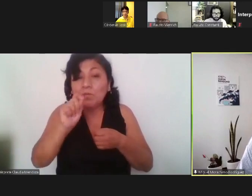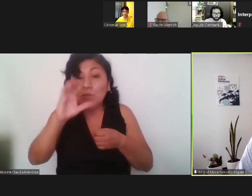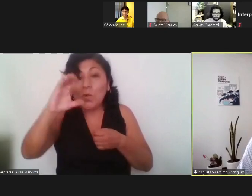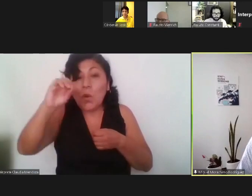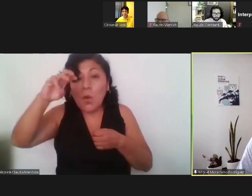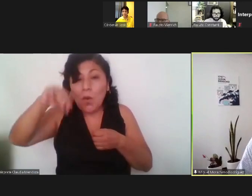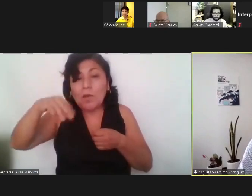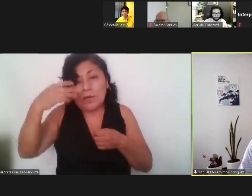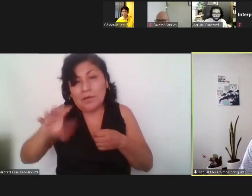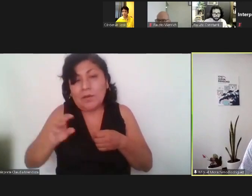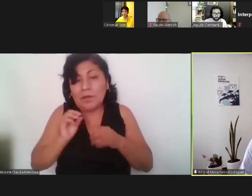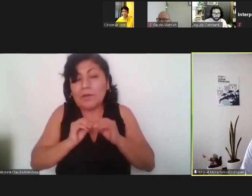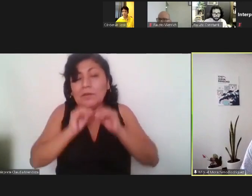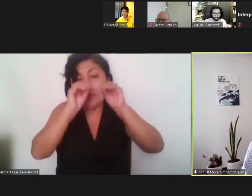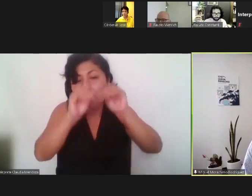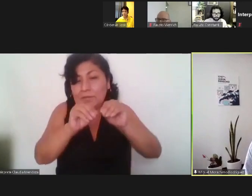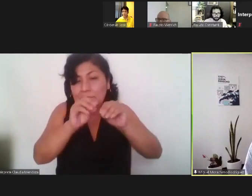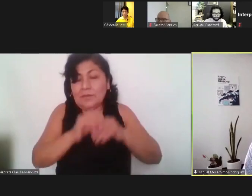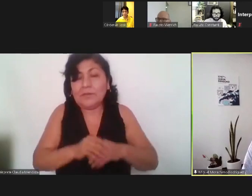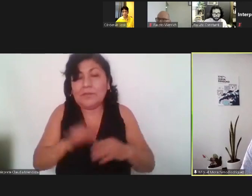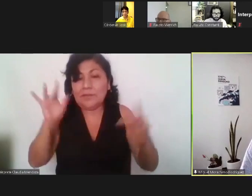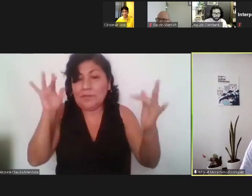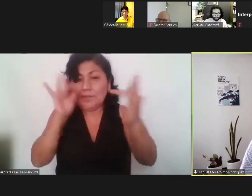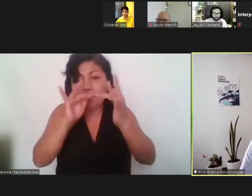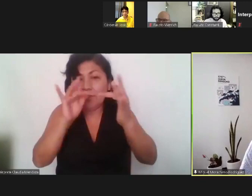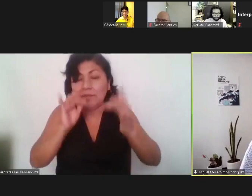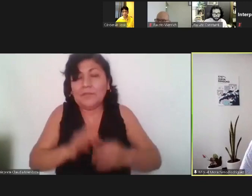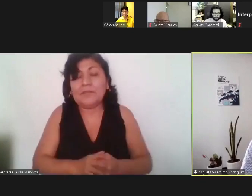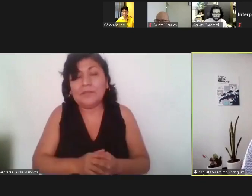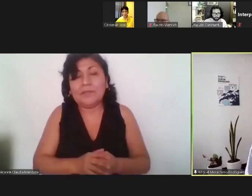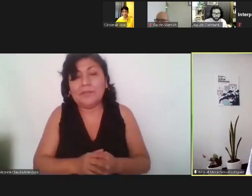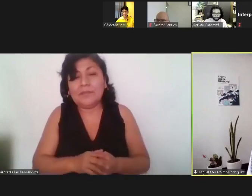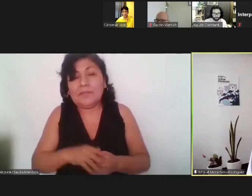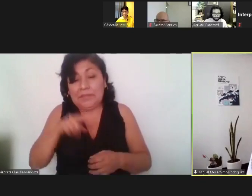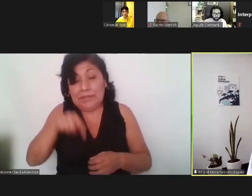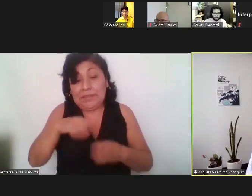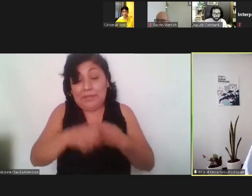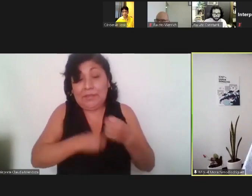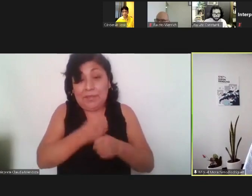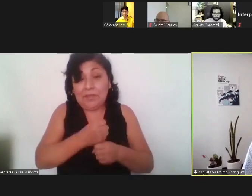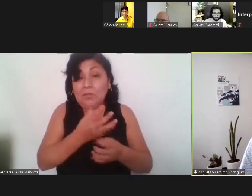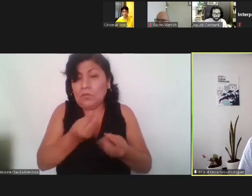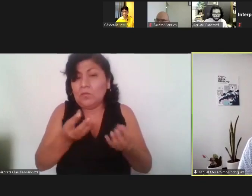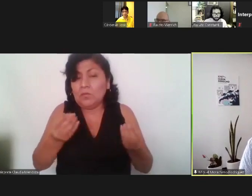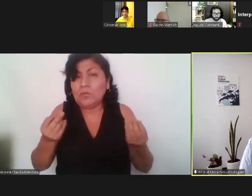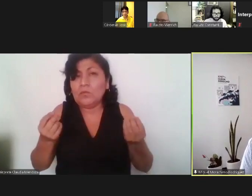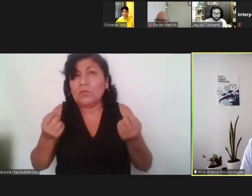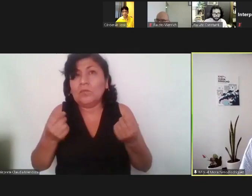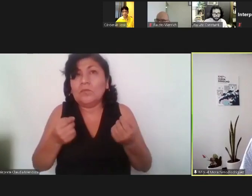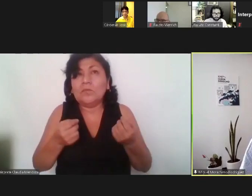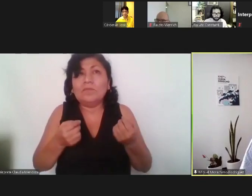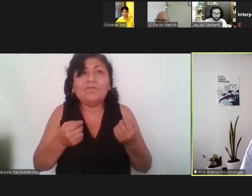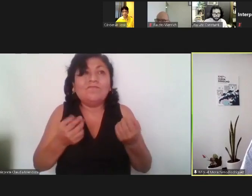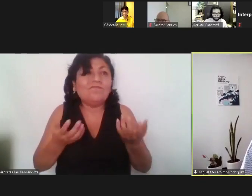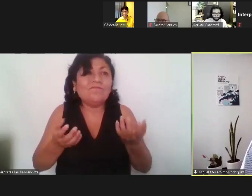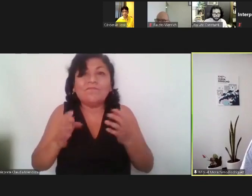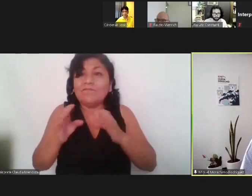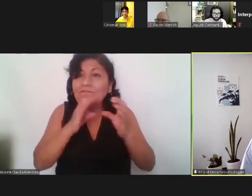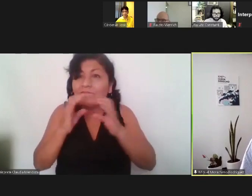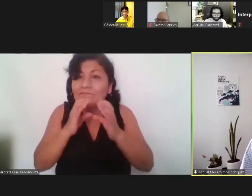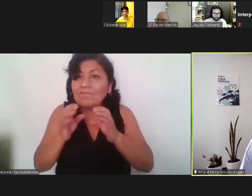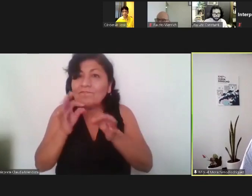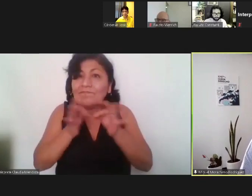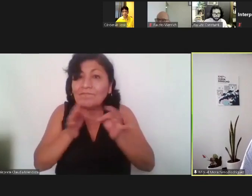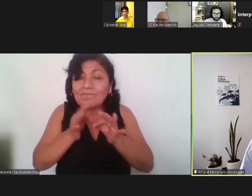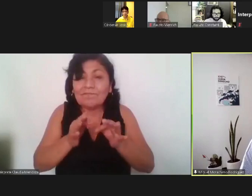chat. Este año estamos teniendo varios eventos precisamente donde exploramos, conversando con creadores de